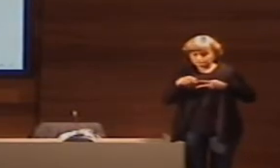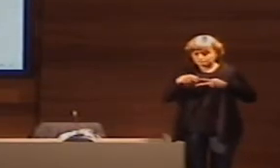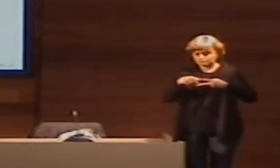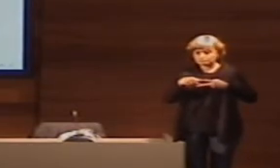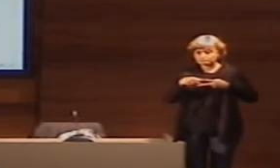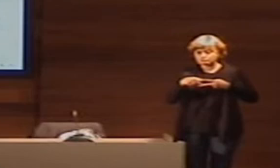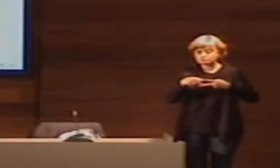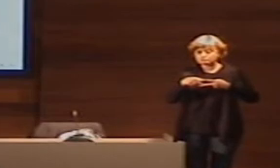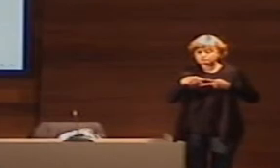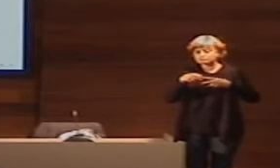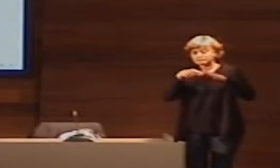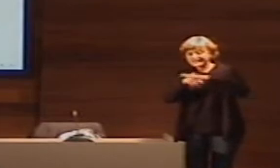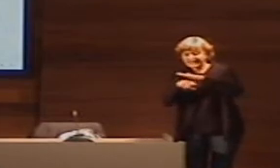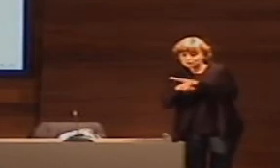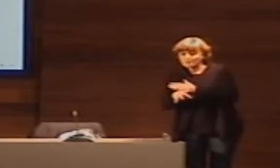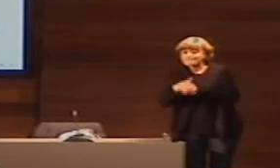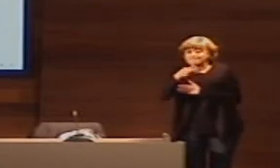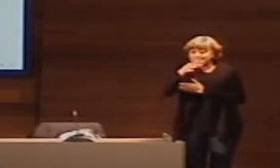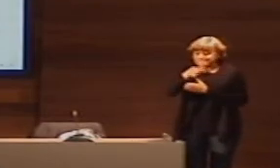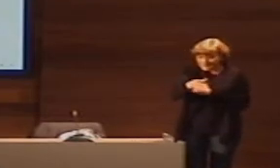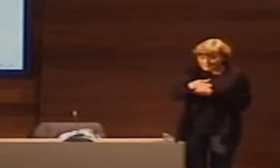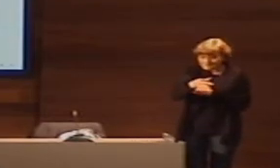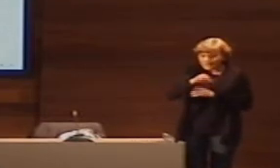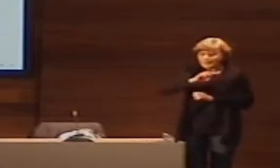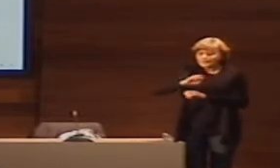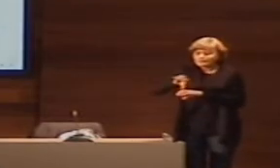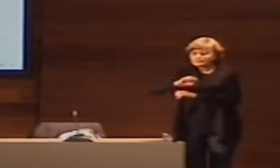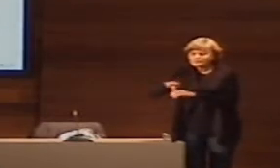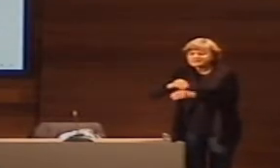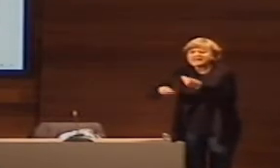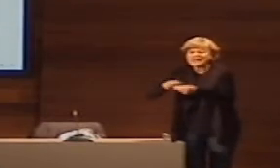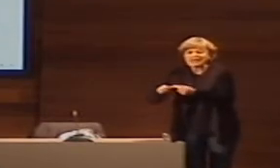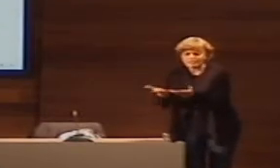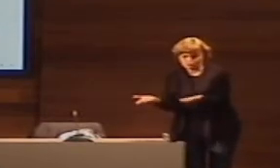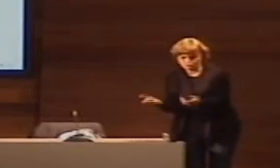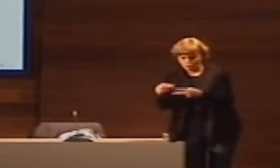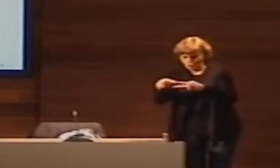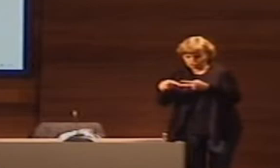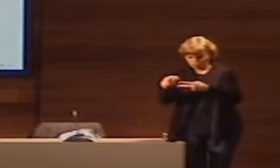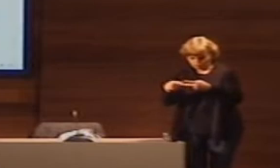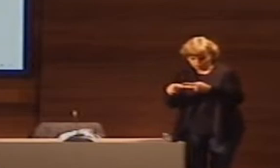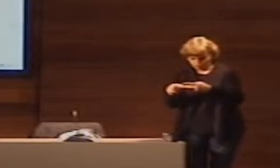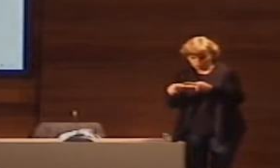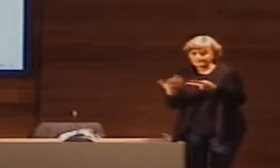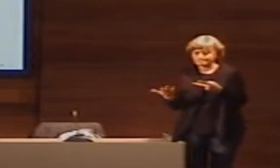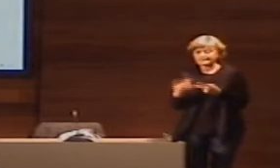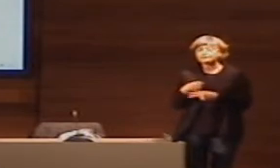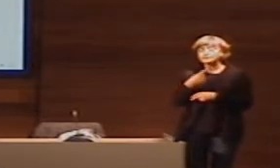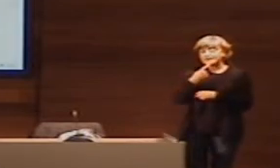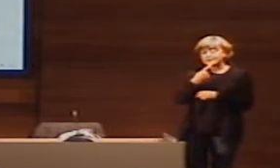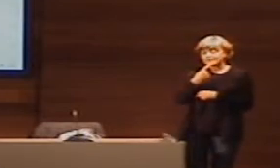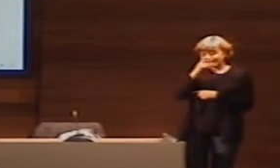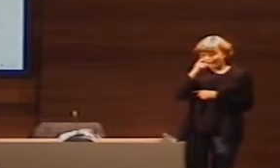directiva de vertidos o de vertederos. La directiva marco de residuos nos dice que para